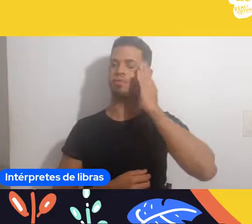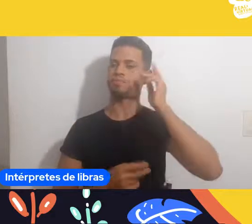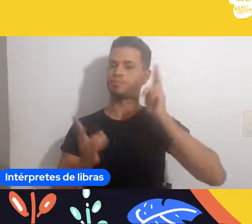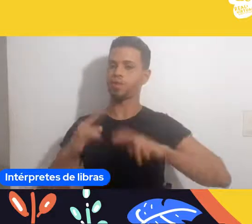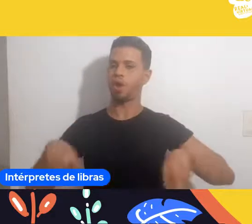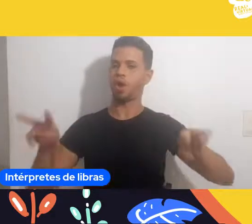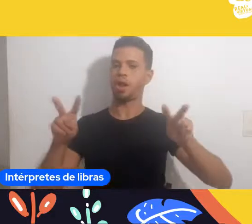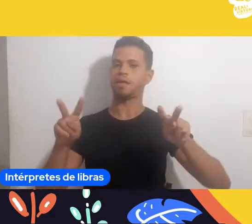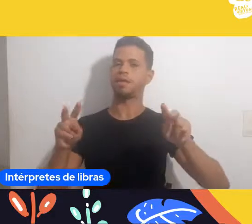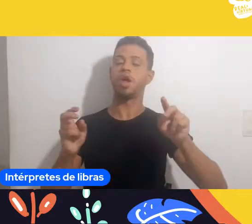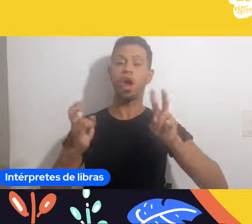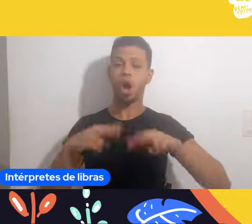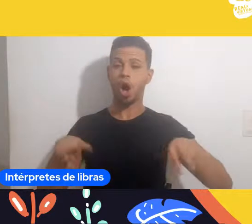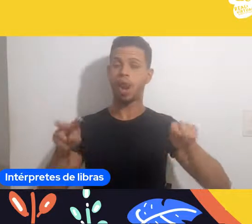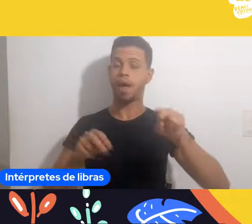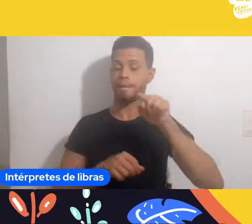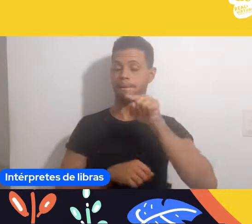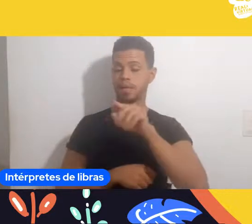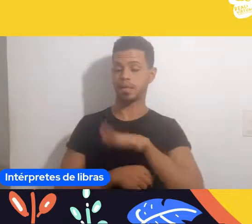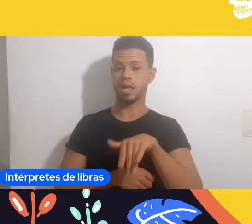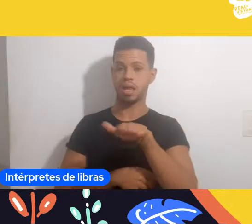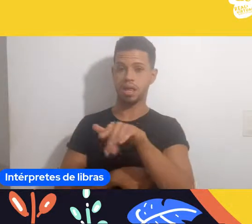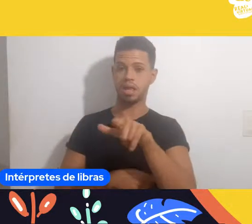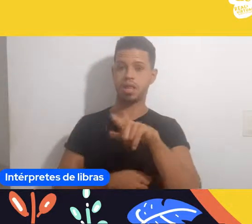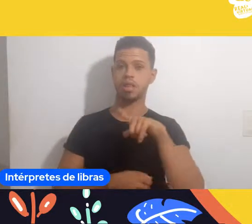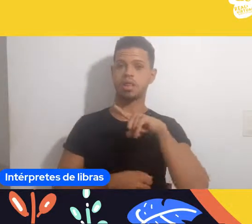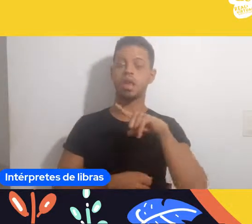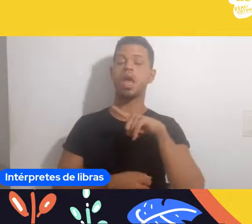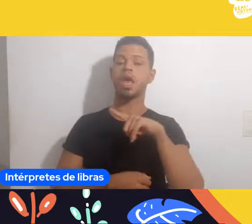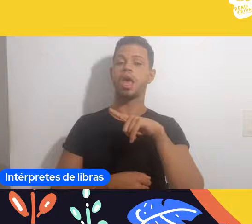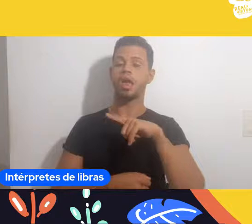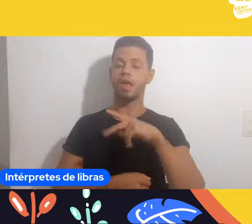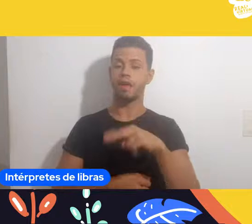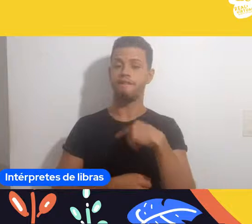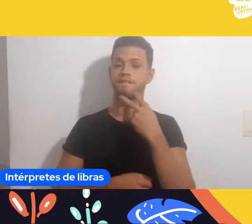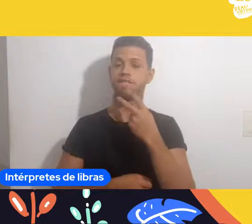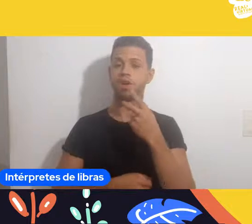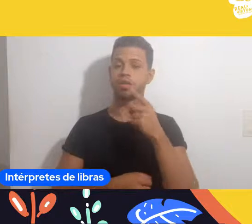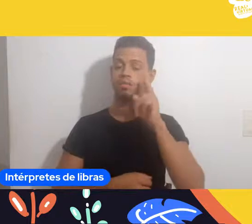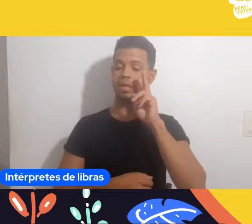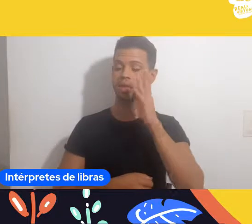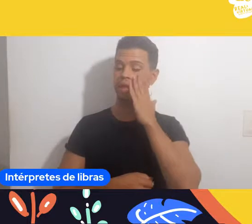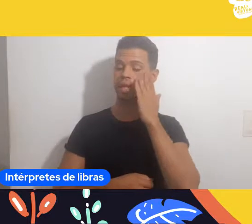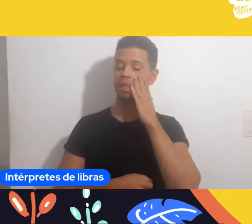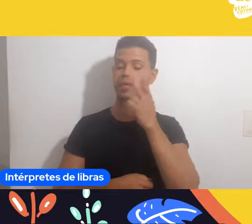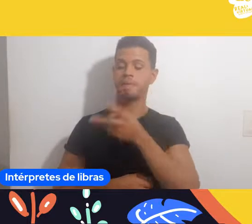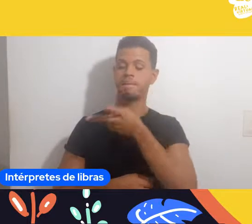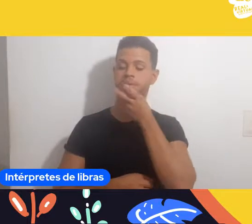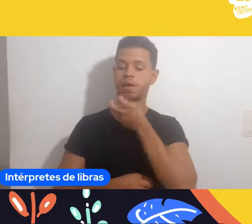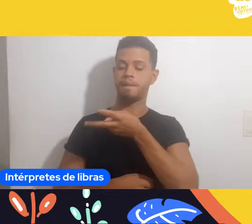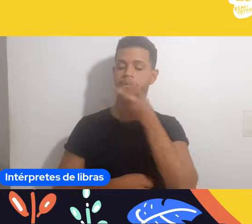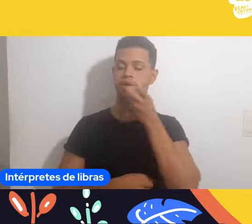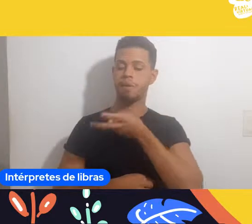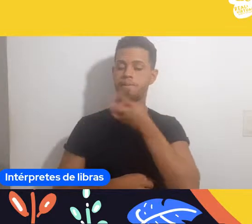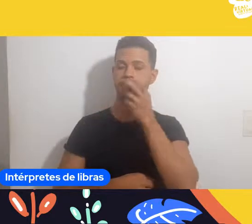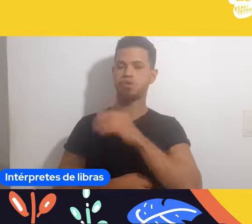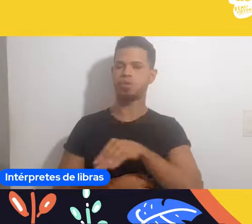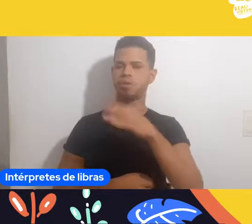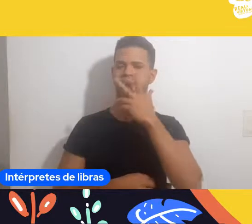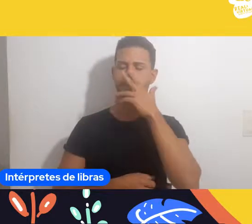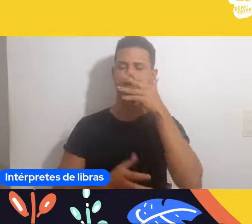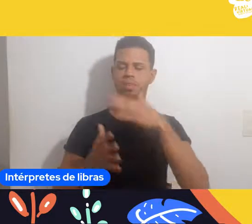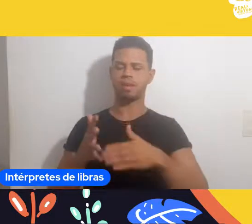Olhar para essa criança dando voz e vez, olhar para esse adulto interferindo